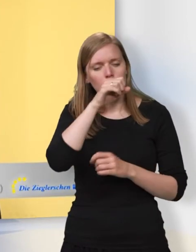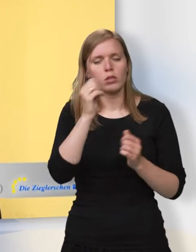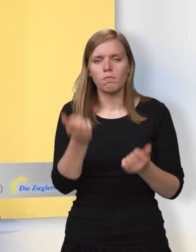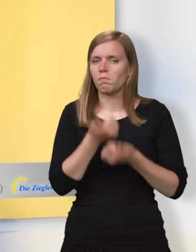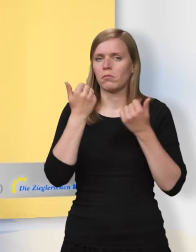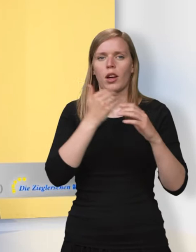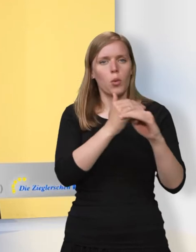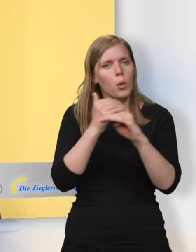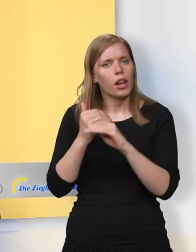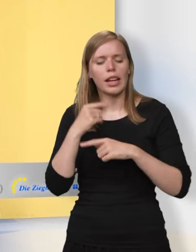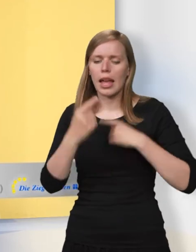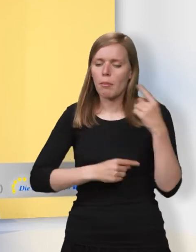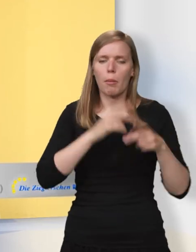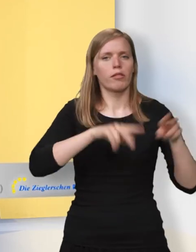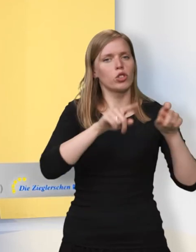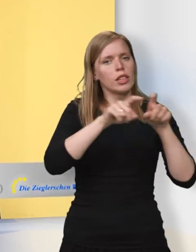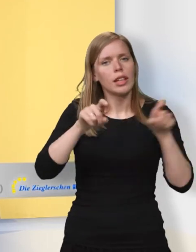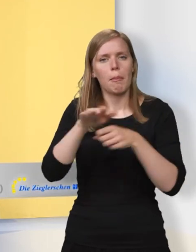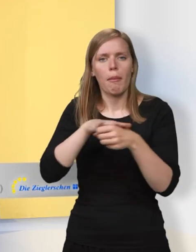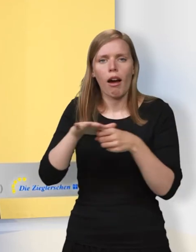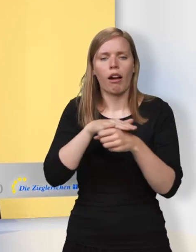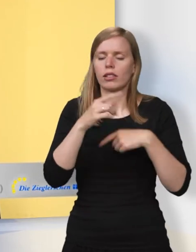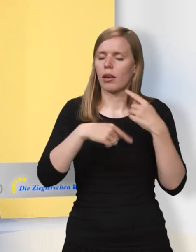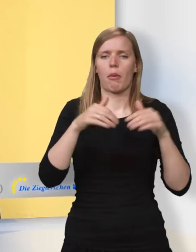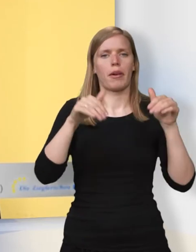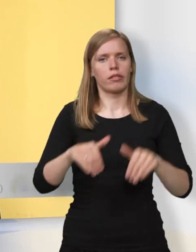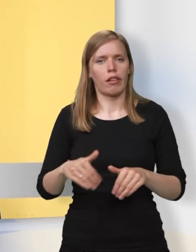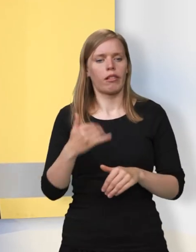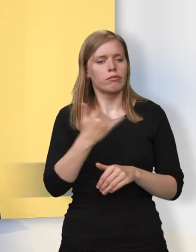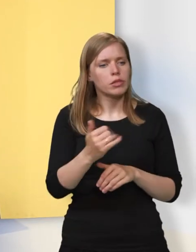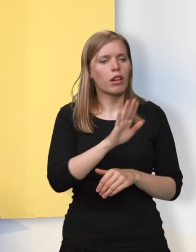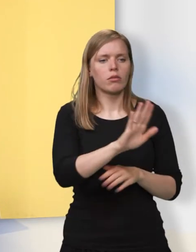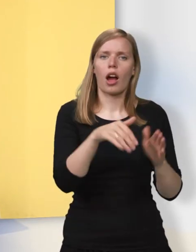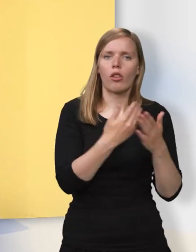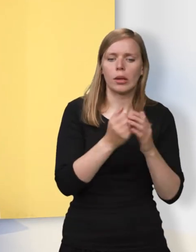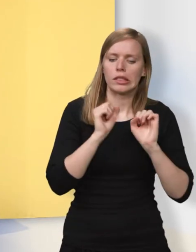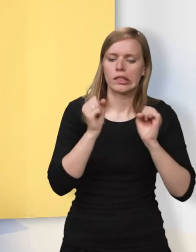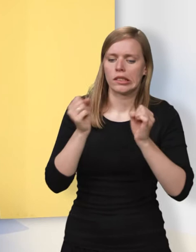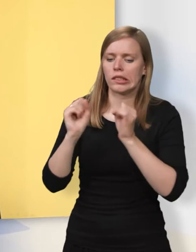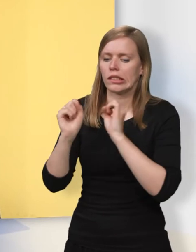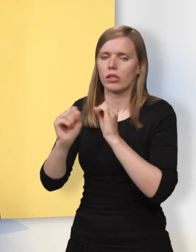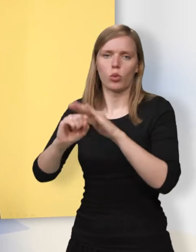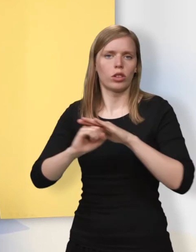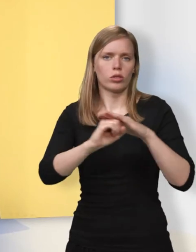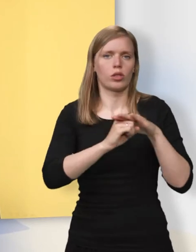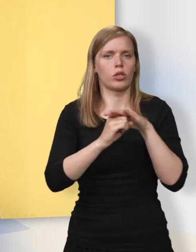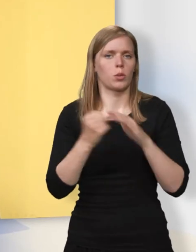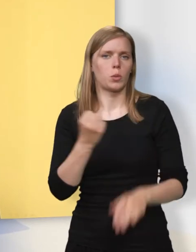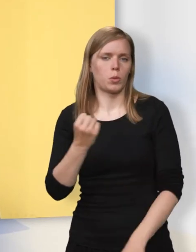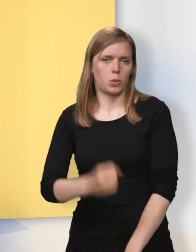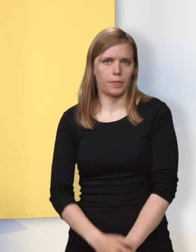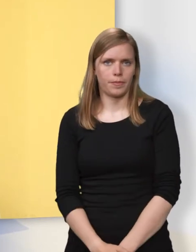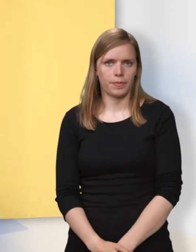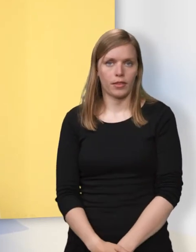bei allen Themen, die mithelfen, jeder an seiner Rolle, jeder an seinem Platz. Ich habe auch selber, wenn Sie so